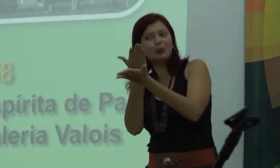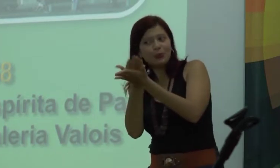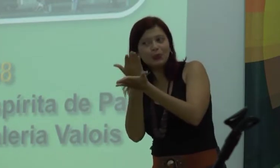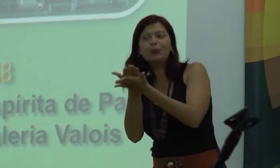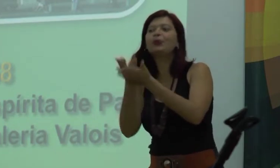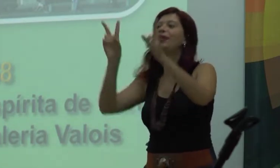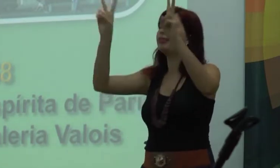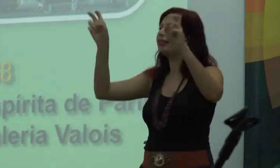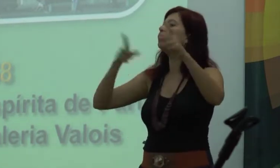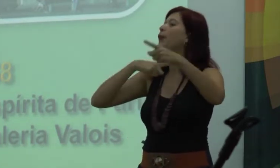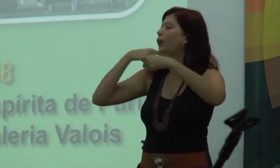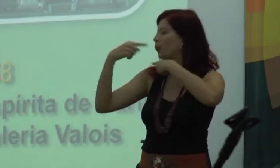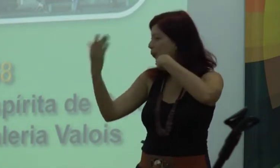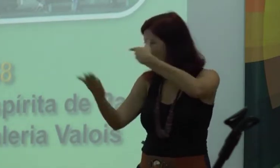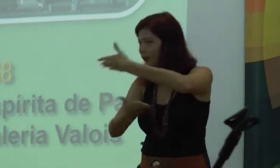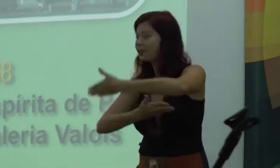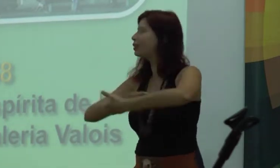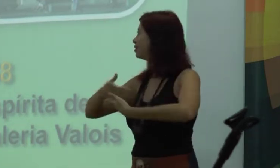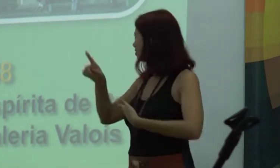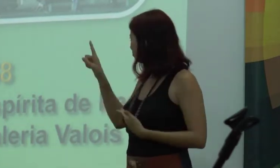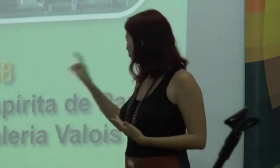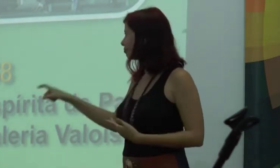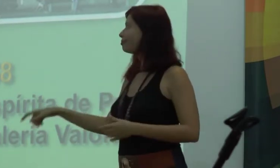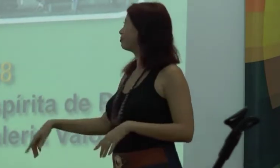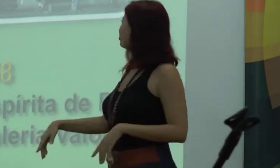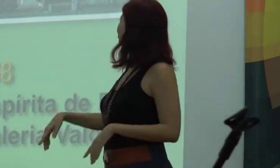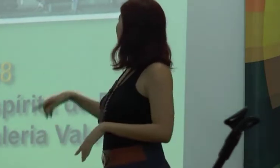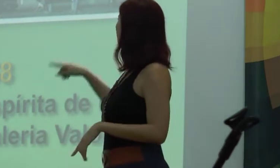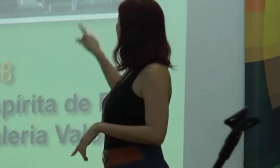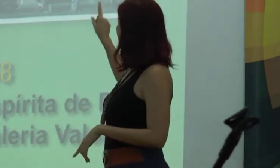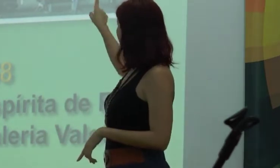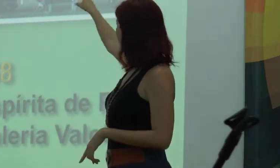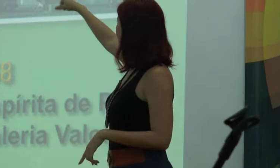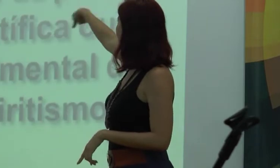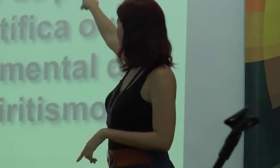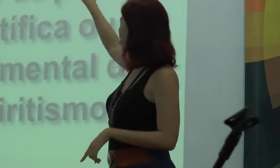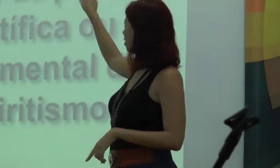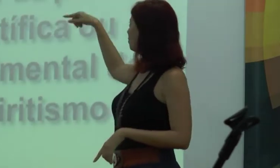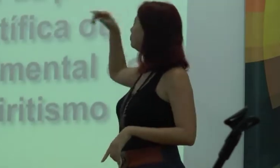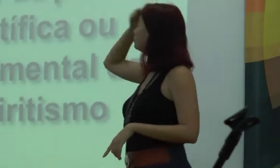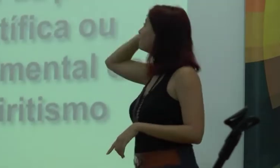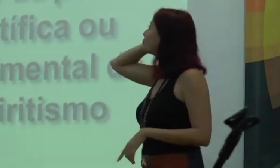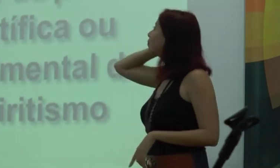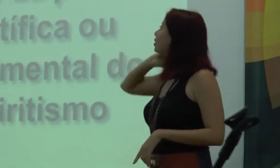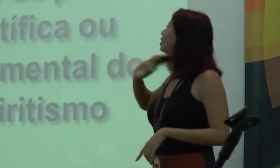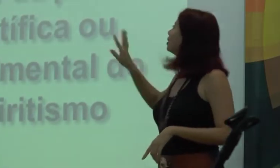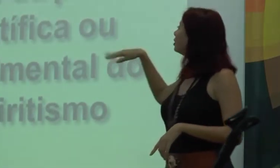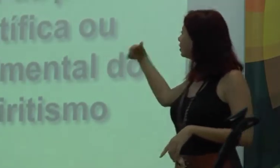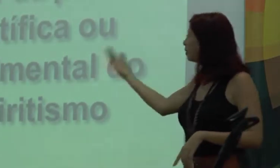se reuniam para estudar a doutrina espírita, trocar dúvidas.